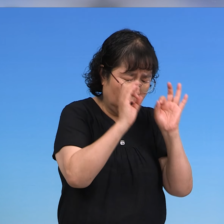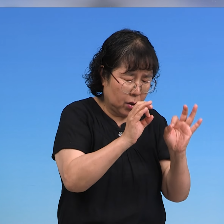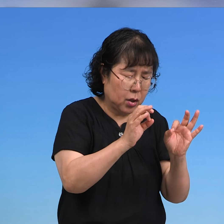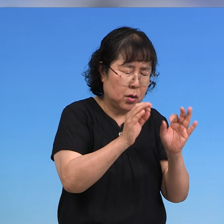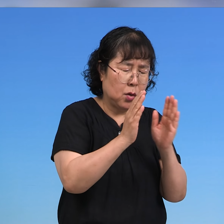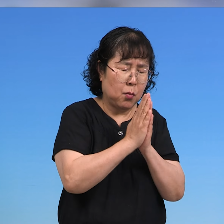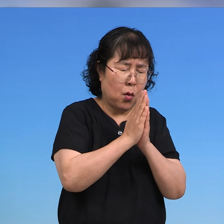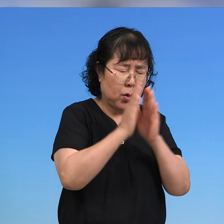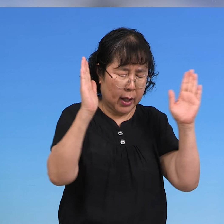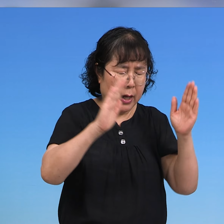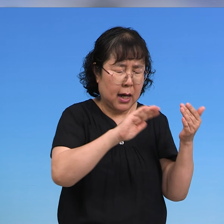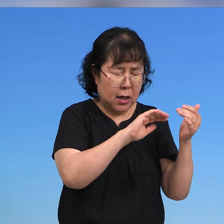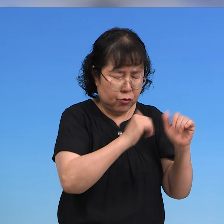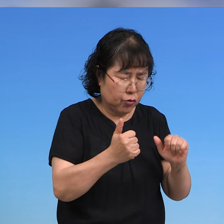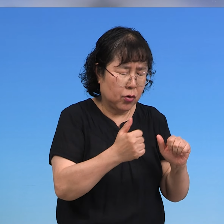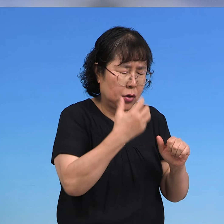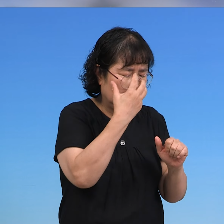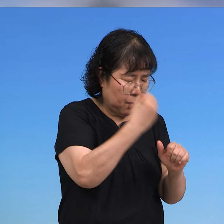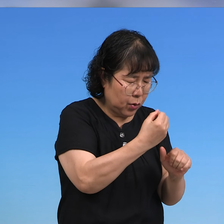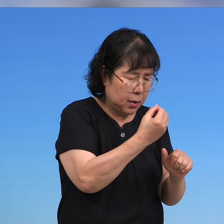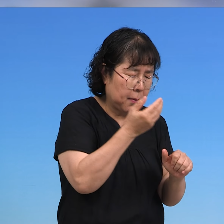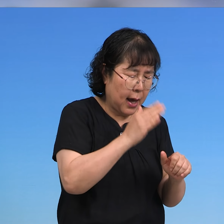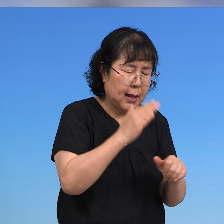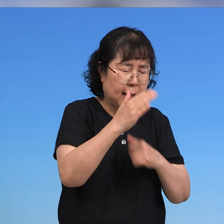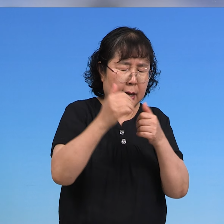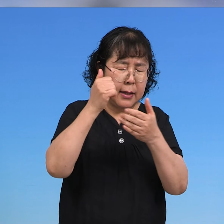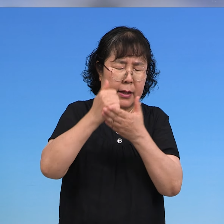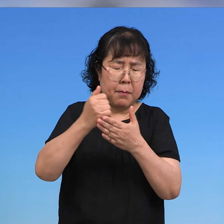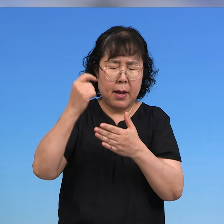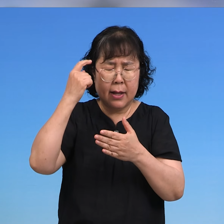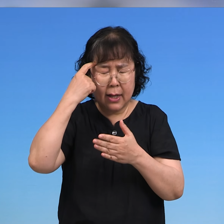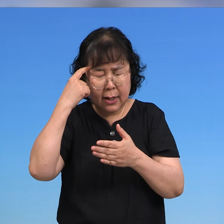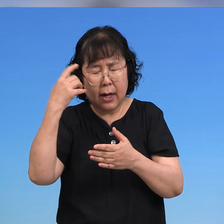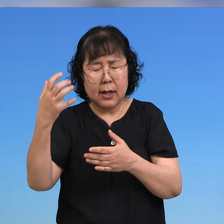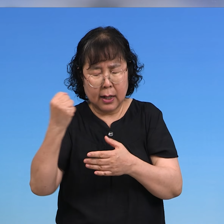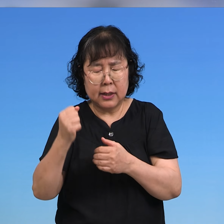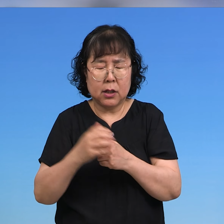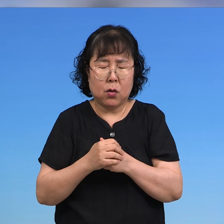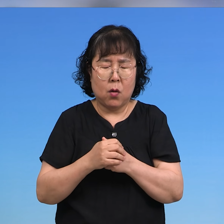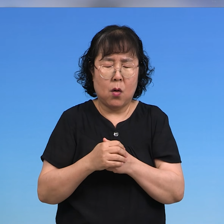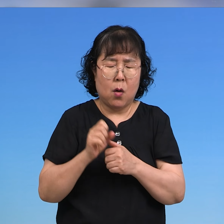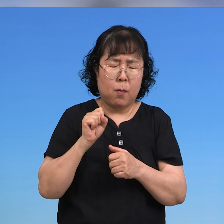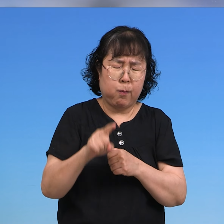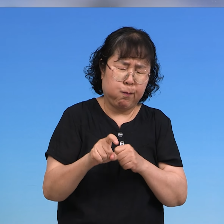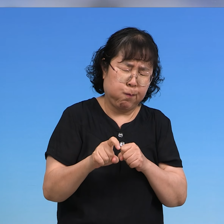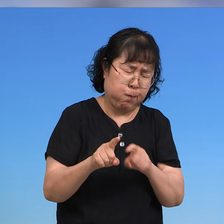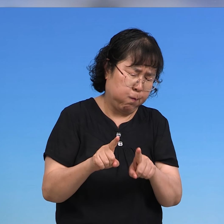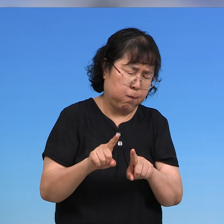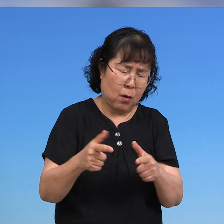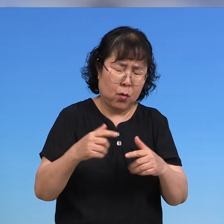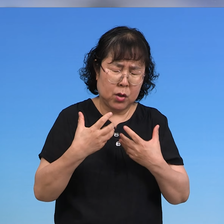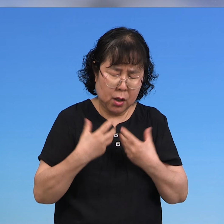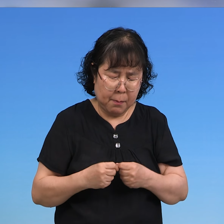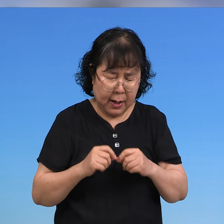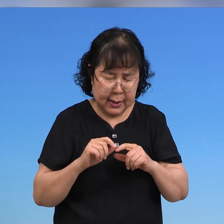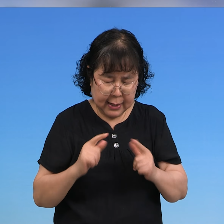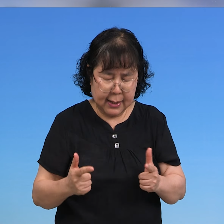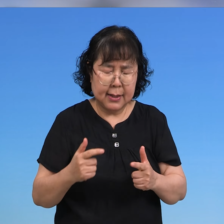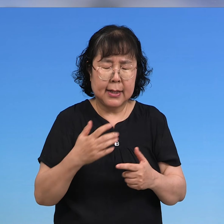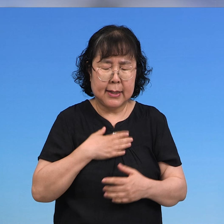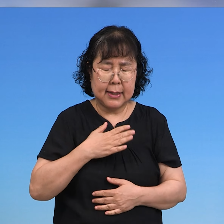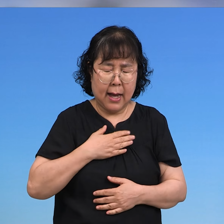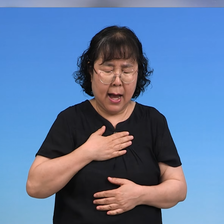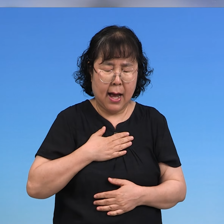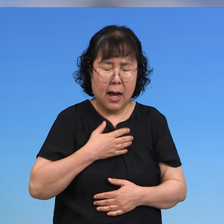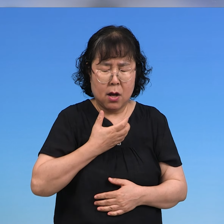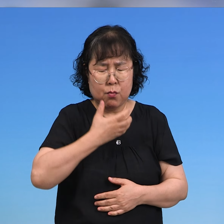들어오는데 하나님의 거룩한 상상력을 가지고 하나님 그럼에도 불구하고 주저앉아 있지 않는 나 무릎 꿇지 않는 나